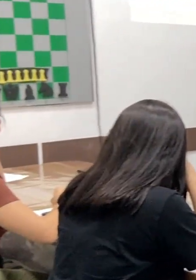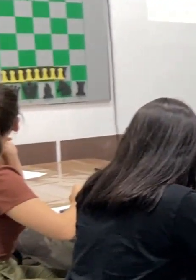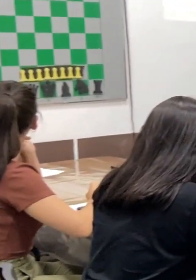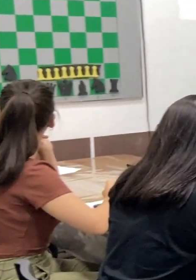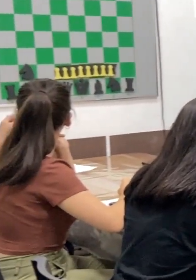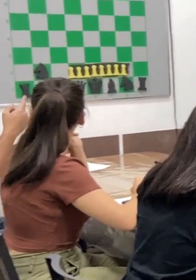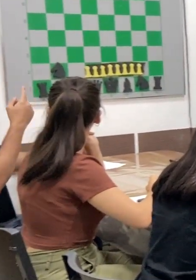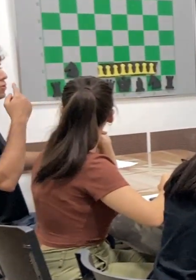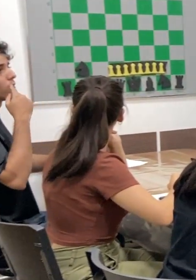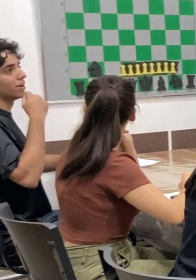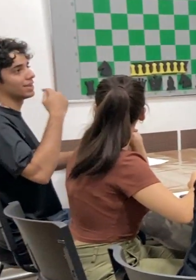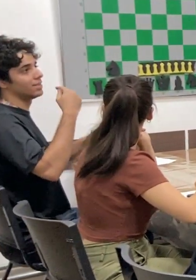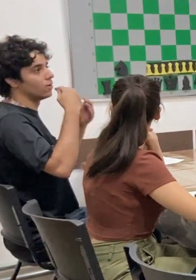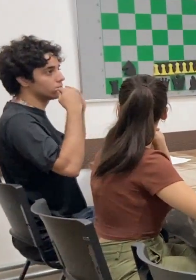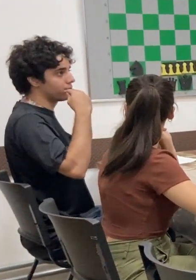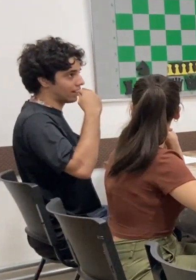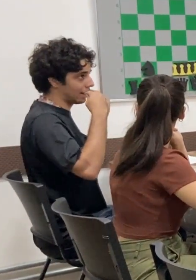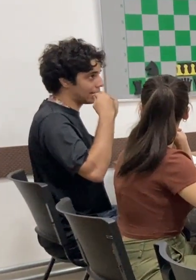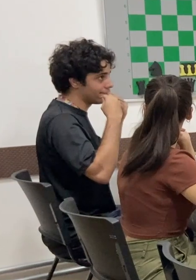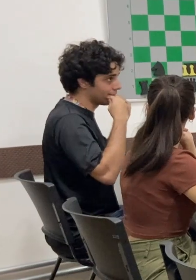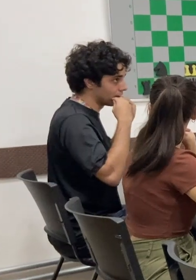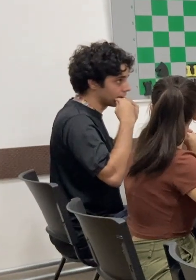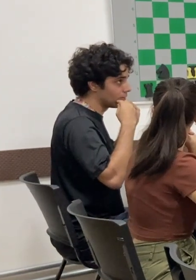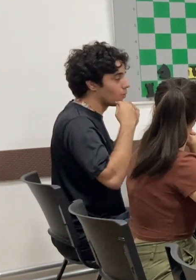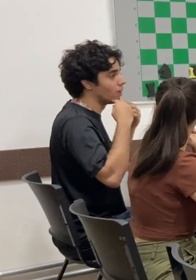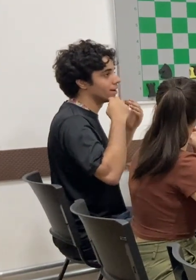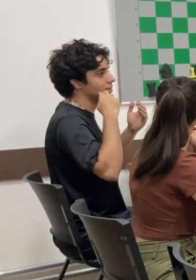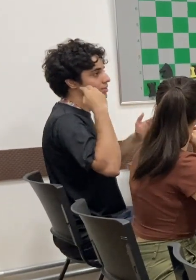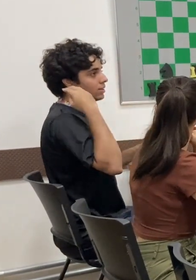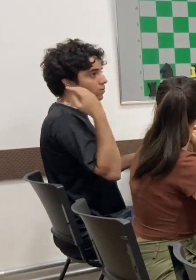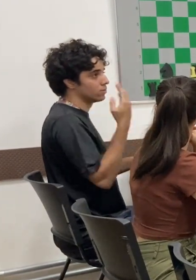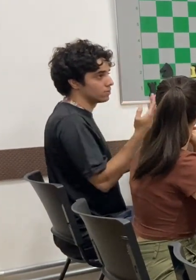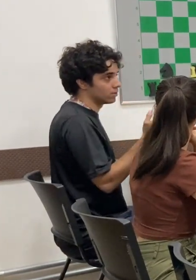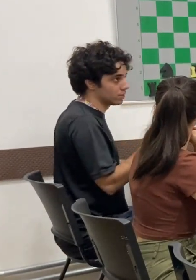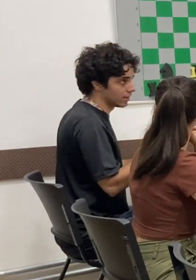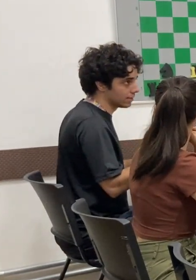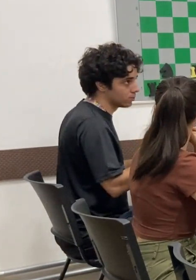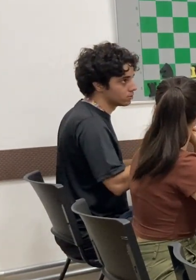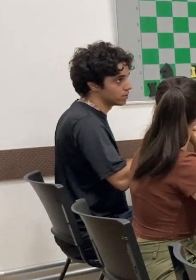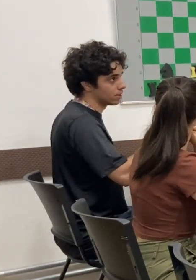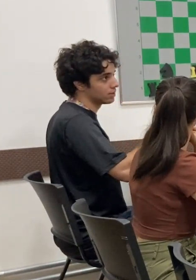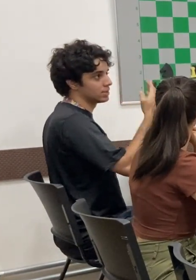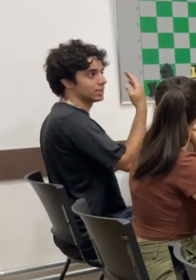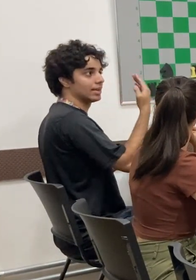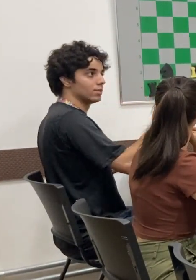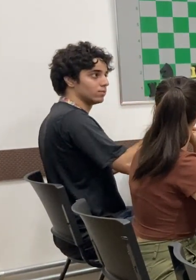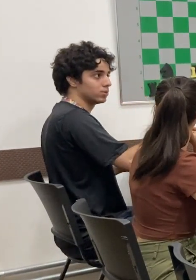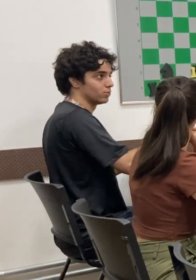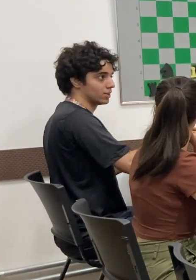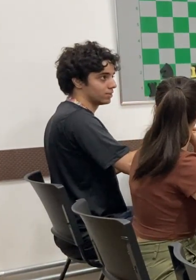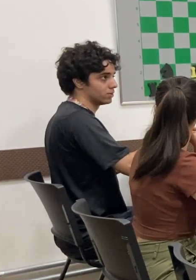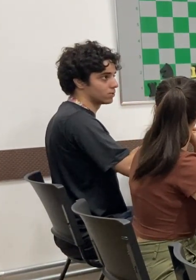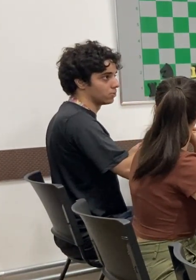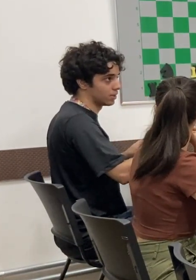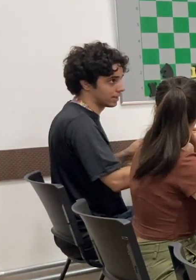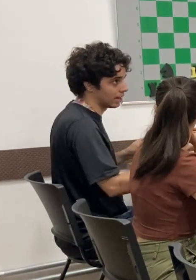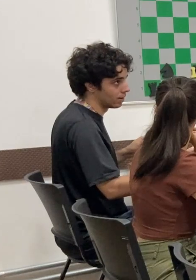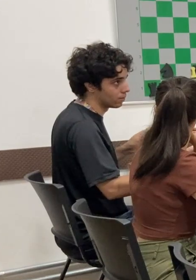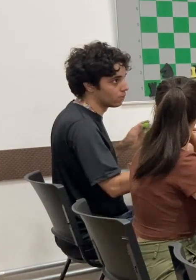surdo, Sim. como ele não falava, ou ele não entendia os erros, ele não tinha um jeito de se comunicar,